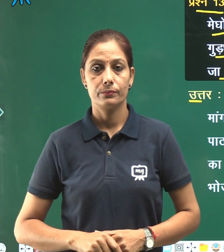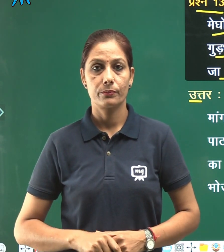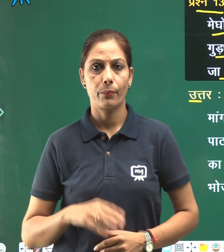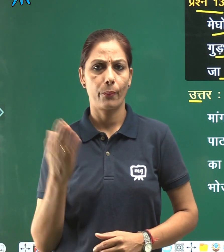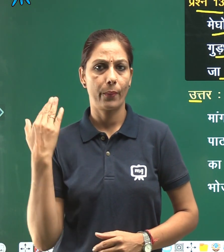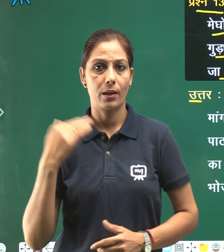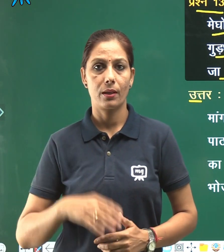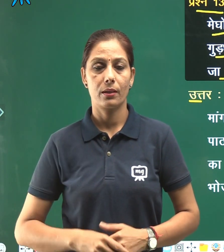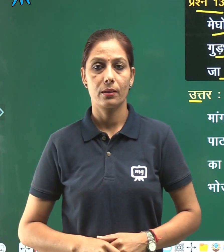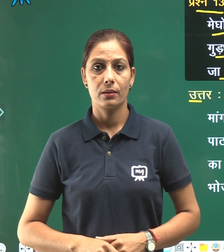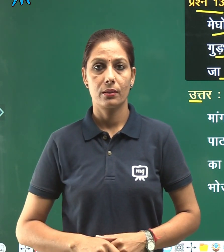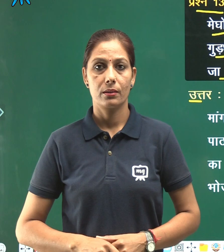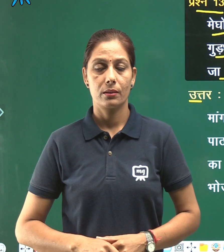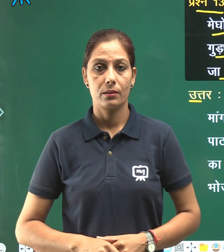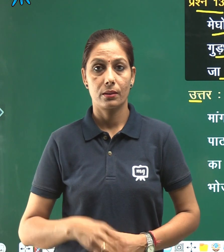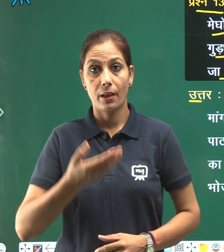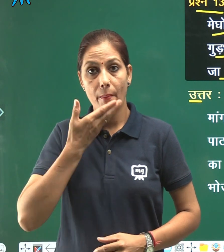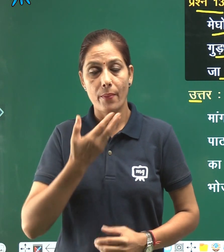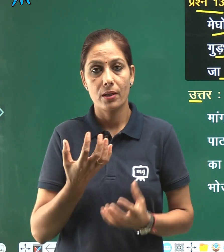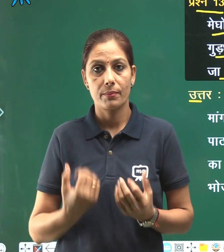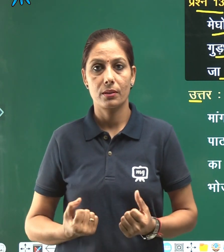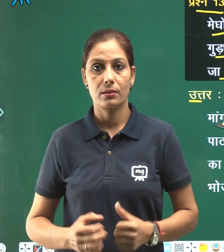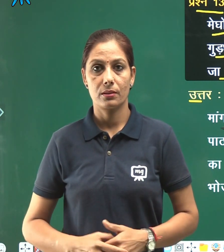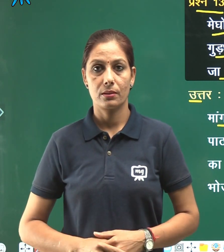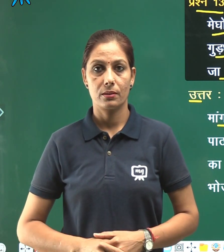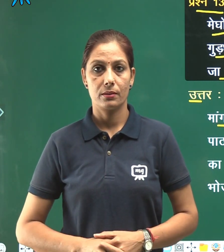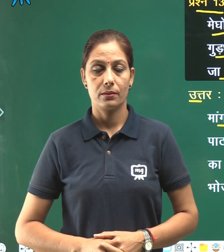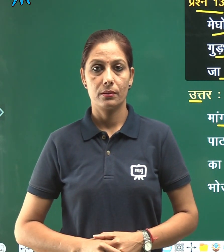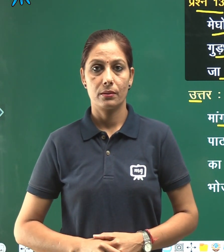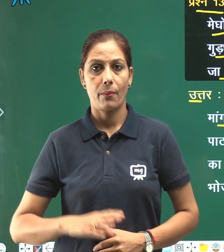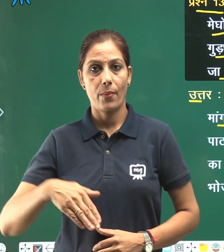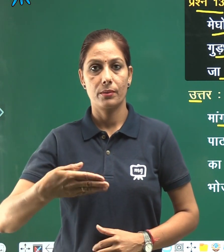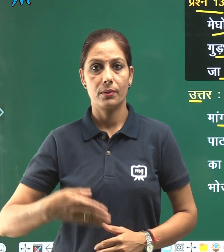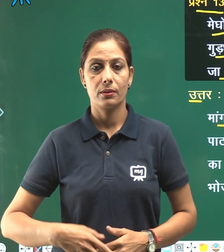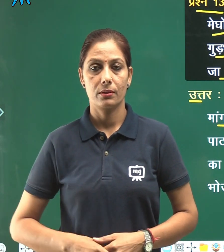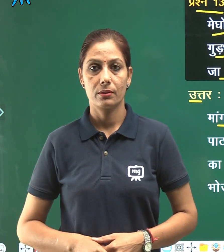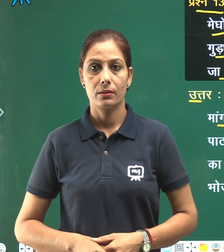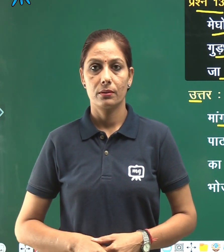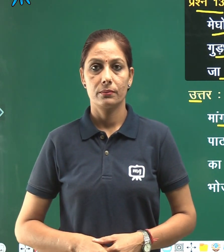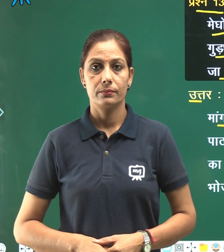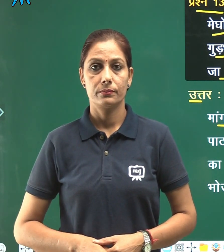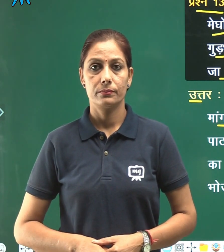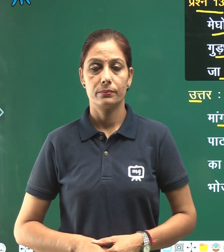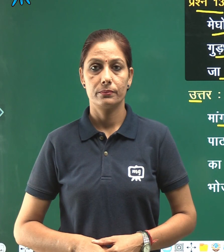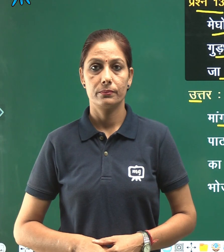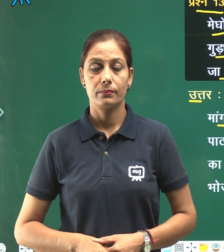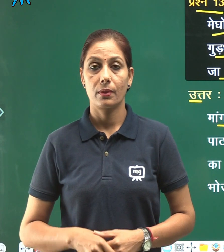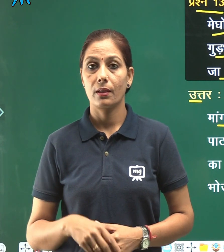पहले पानी मांगती है, बाद में